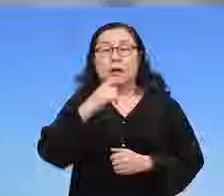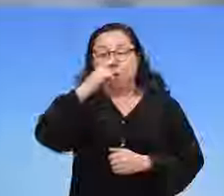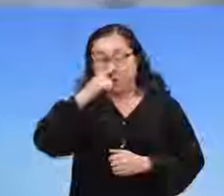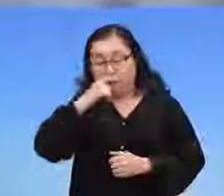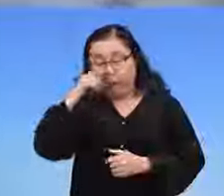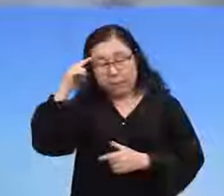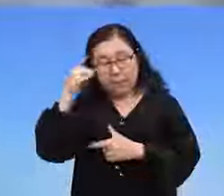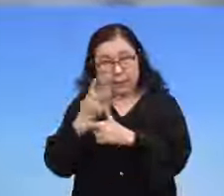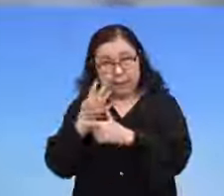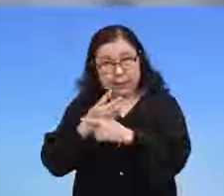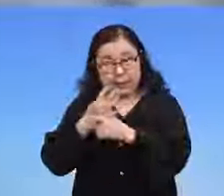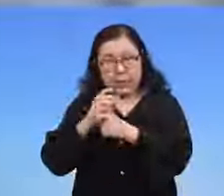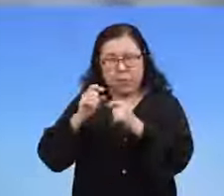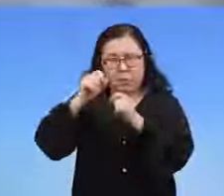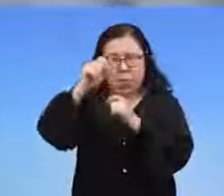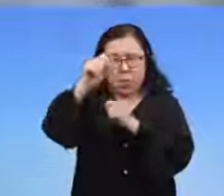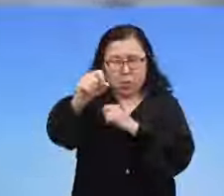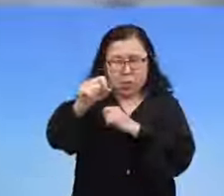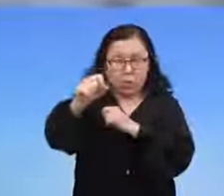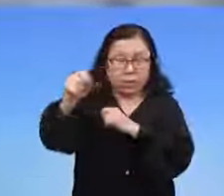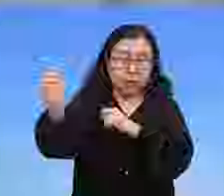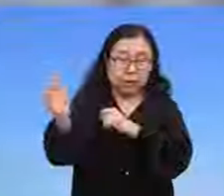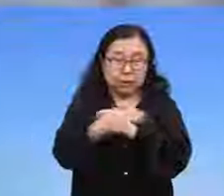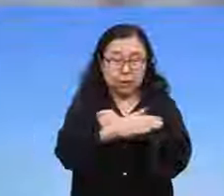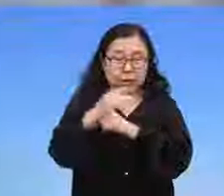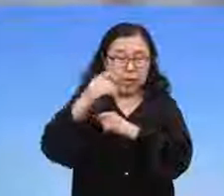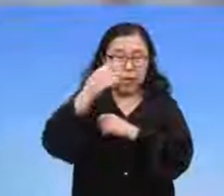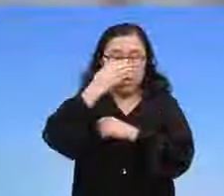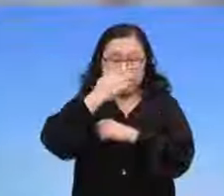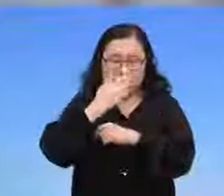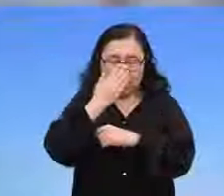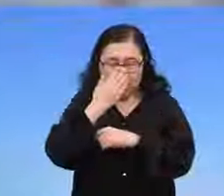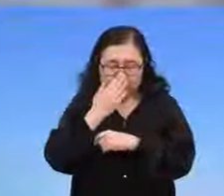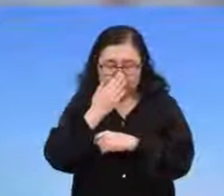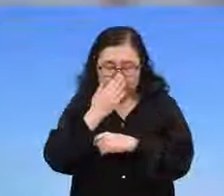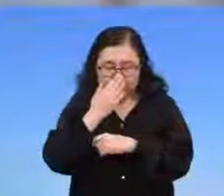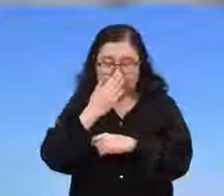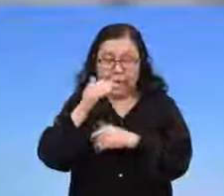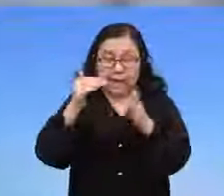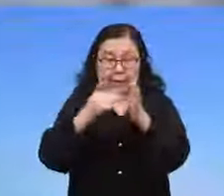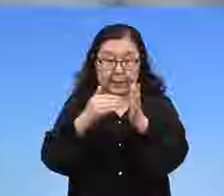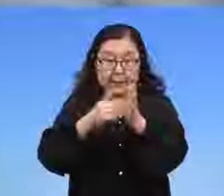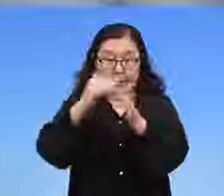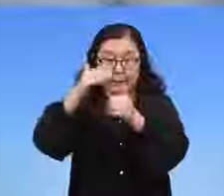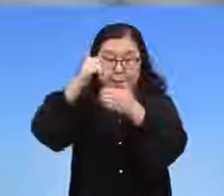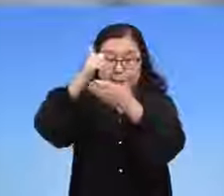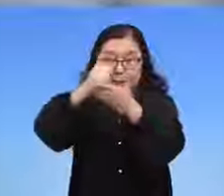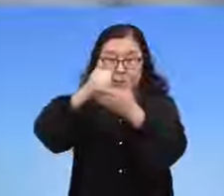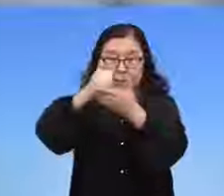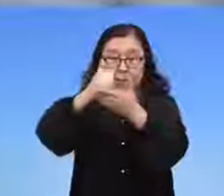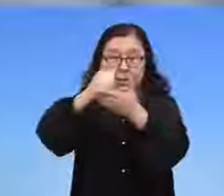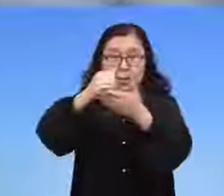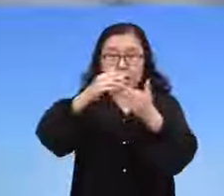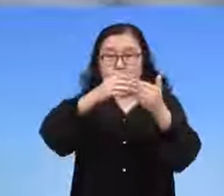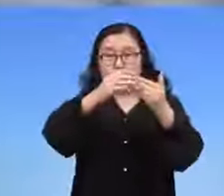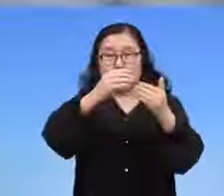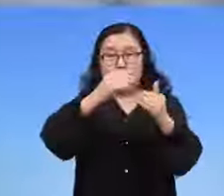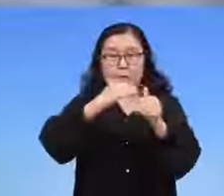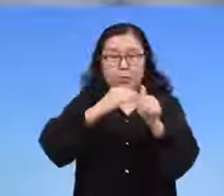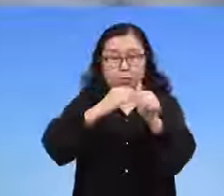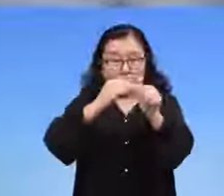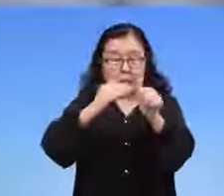사실 그들은 먼 지역인 동방에서 유대까지 그 하나님이 허락하신 별의 인도를 참 잘 따라온 거